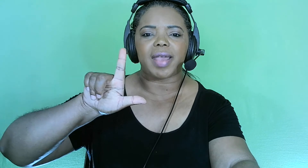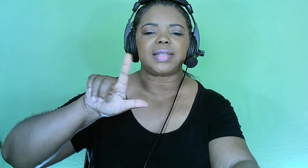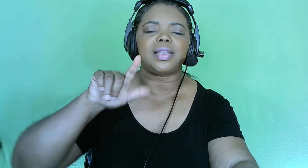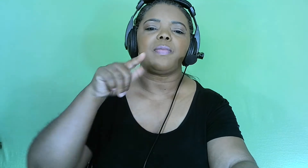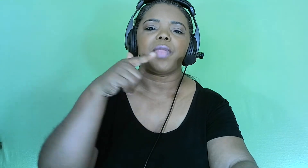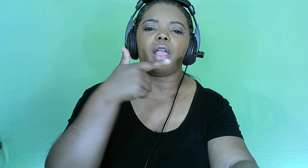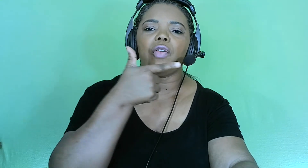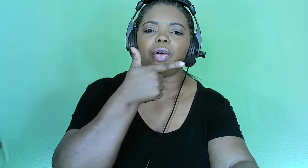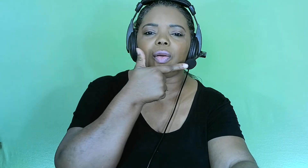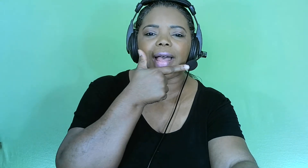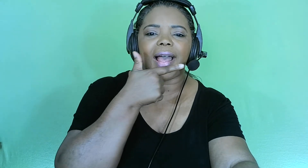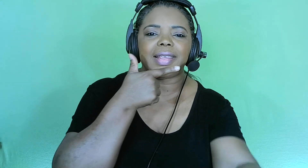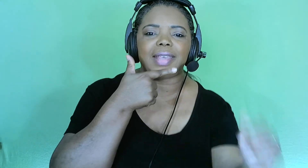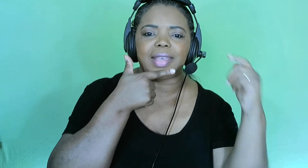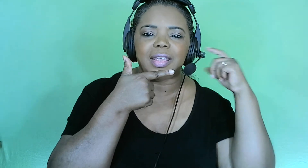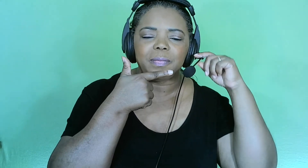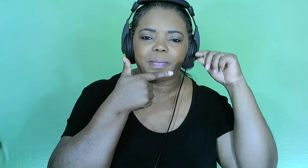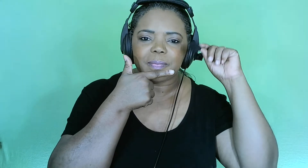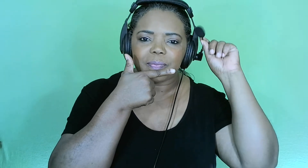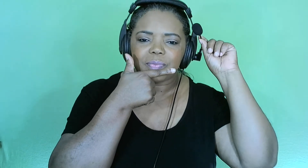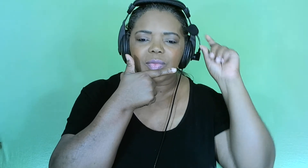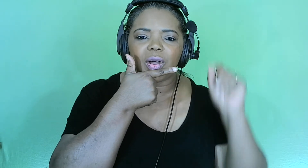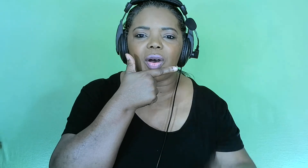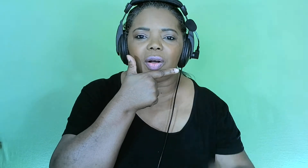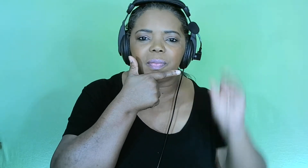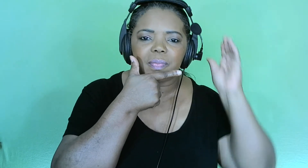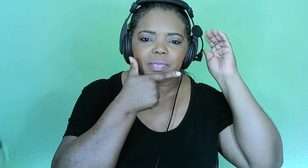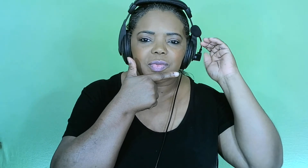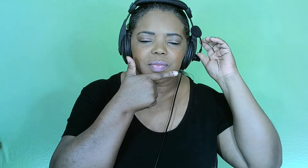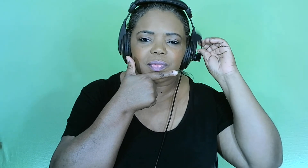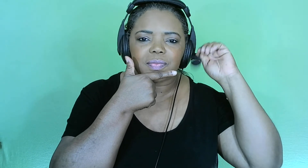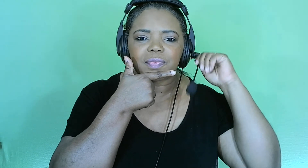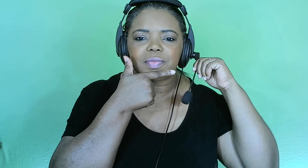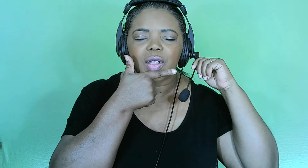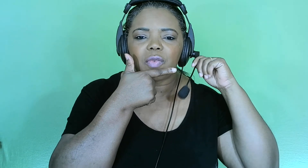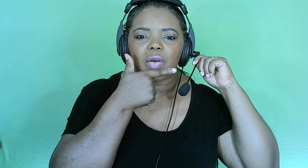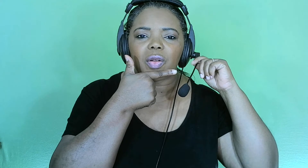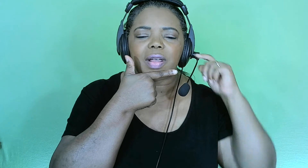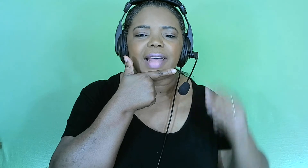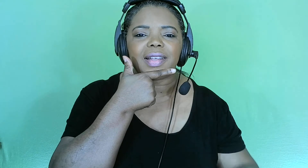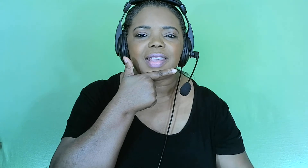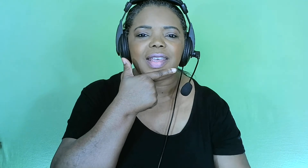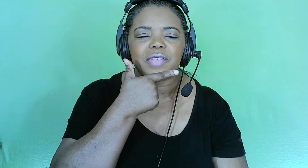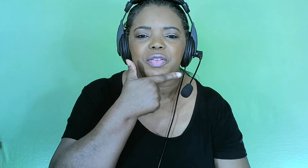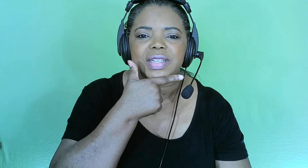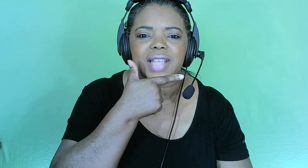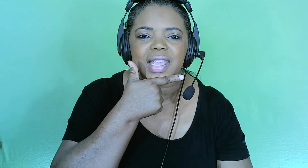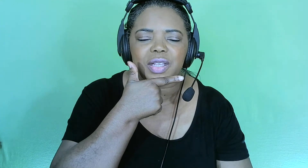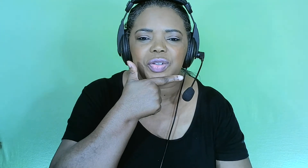essa. Eu vou colocar aqui, ó. Vou colocar aqui e vou fazer isso,